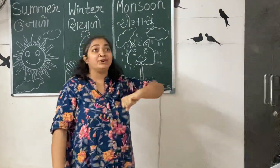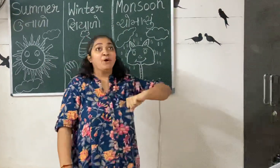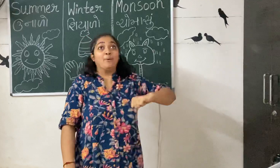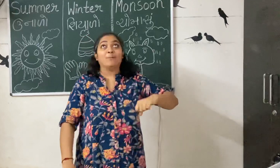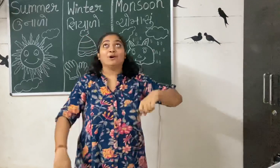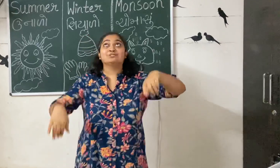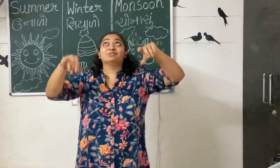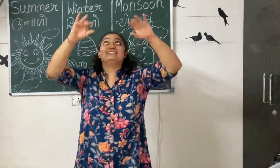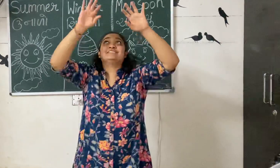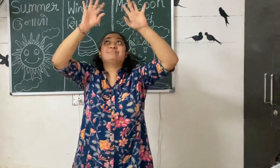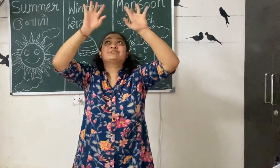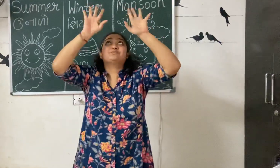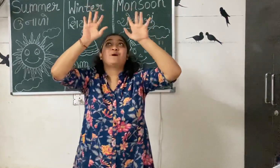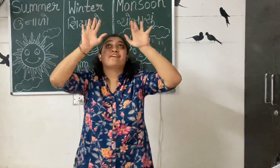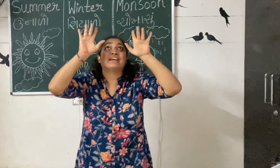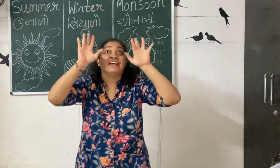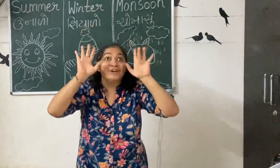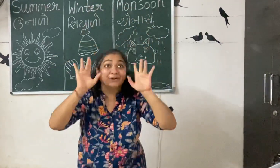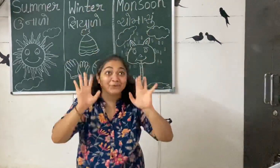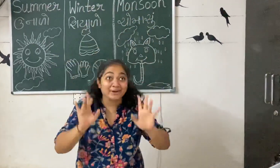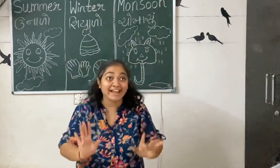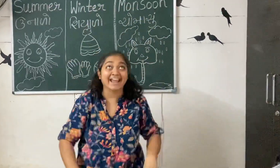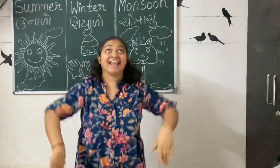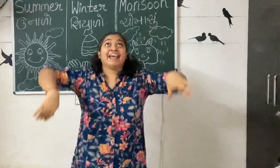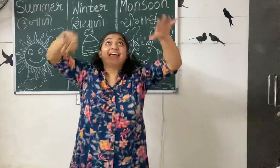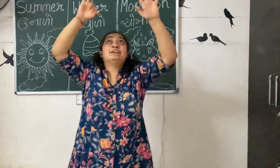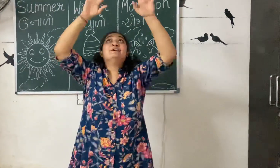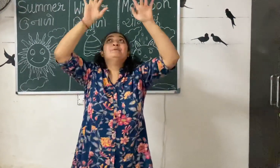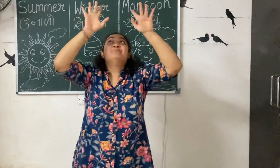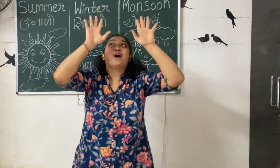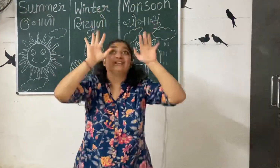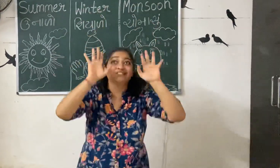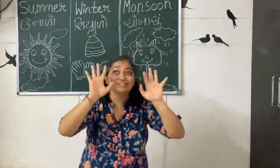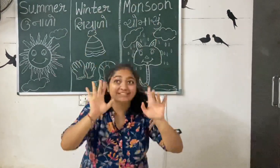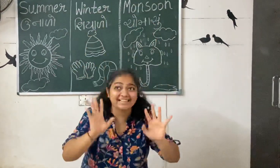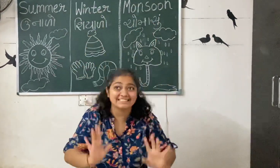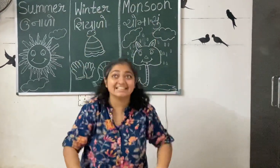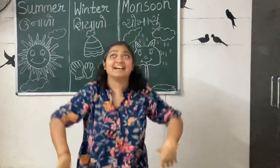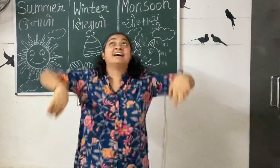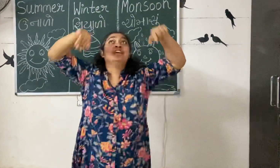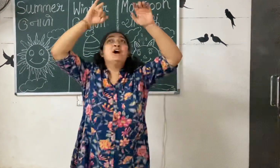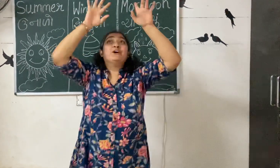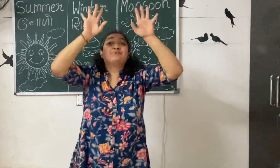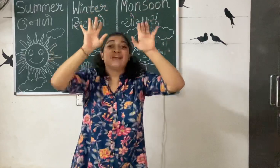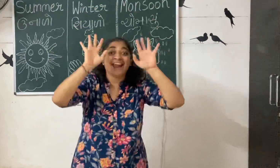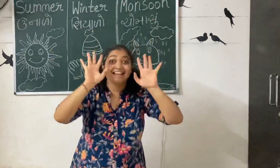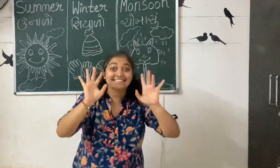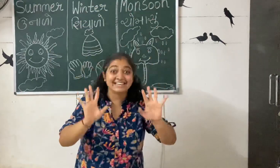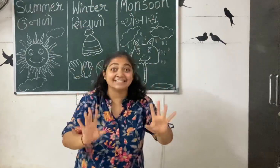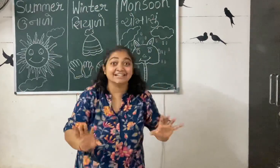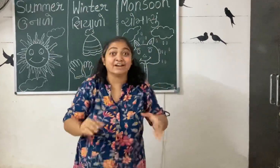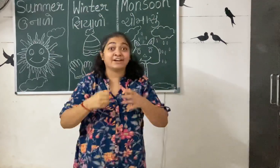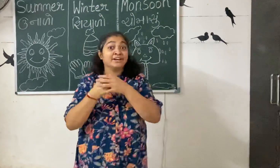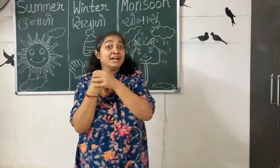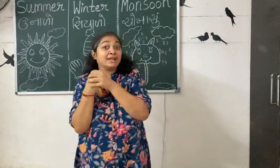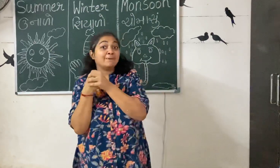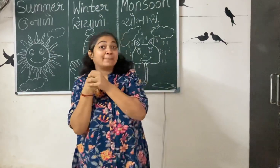मास्मोज भेज रेन मन्सून सीजन रेयनी सीजन इम अप्र